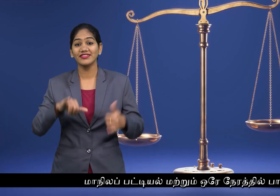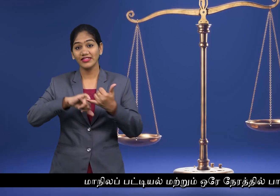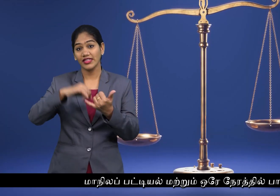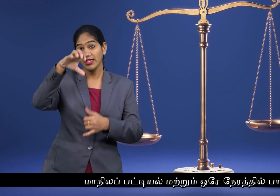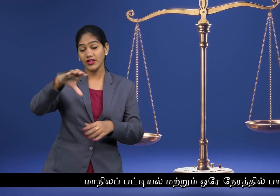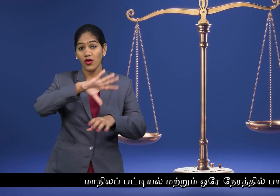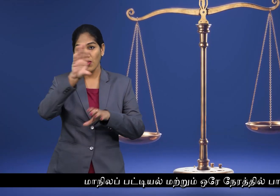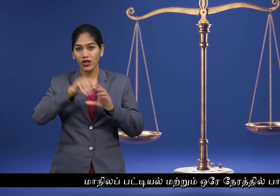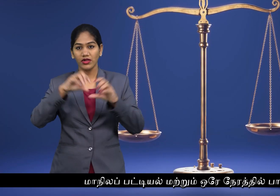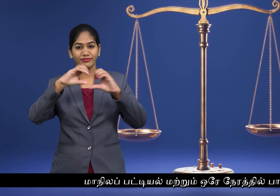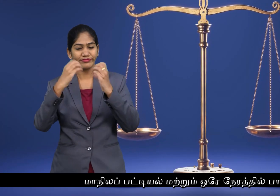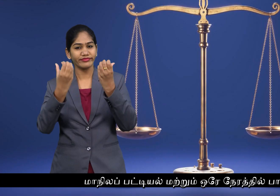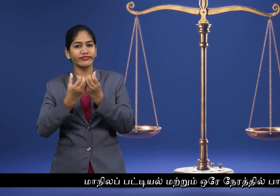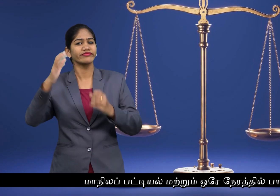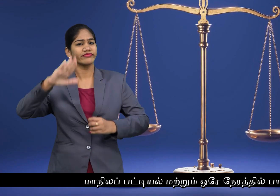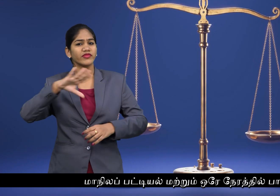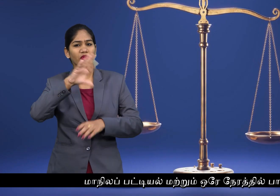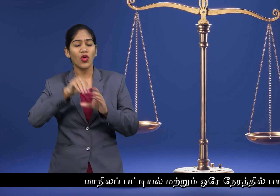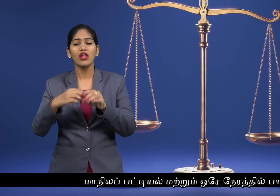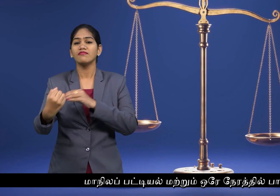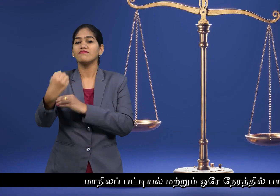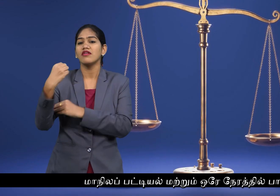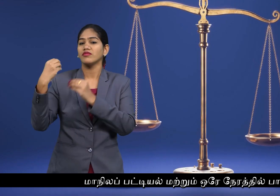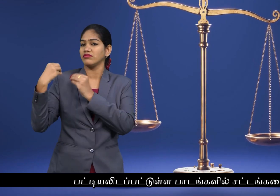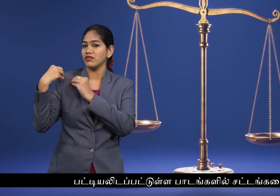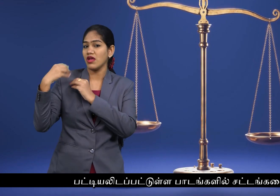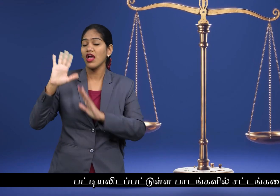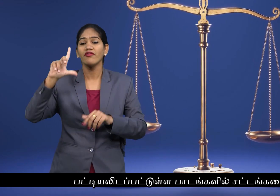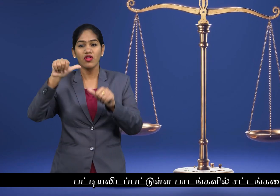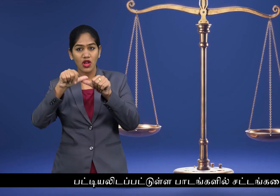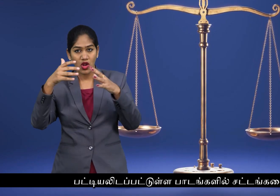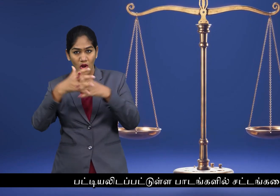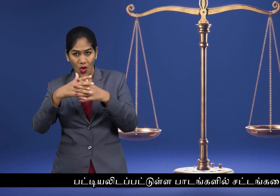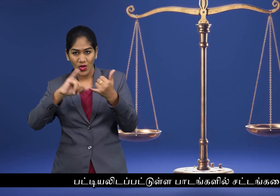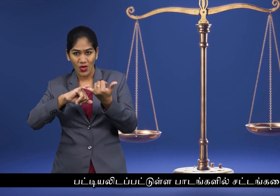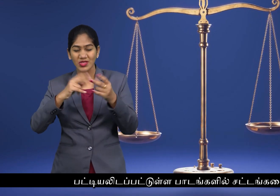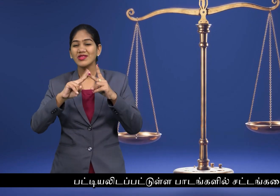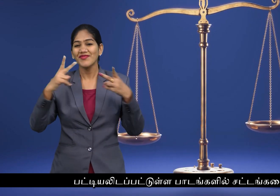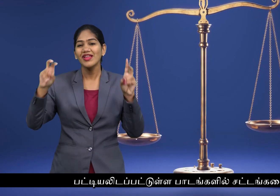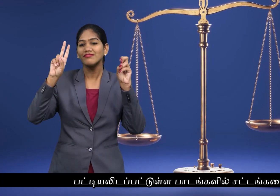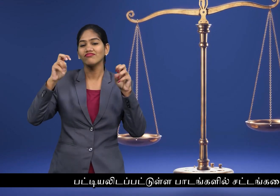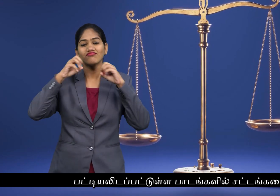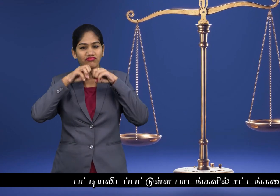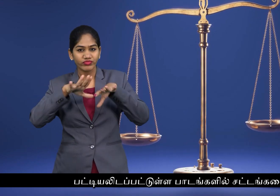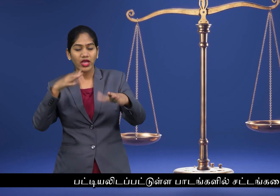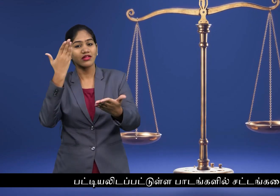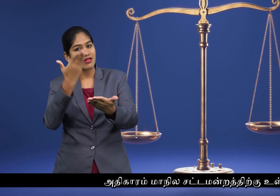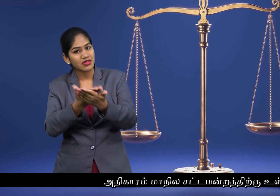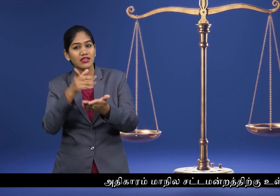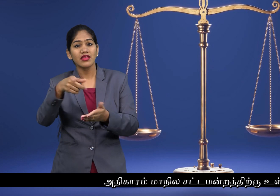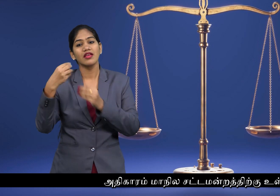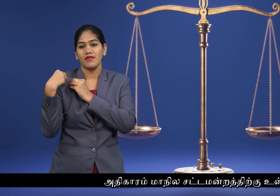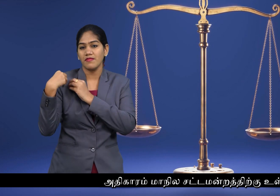மாநில பட்டியல் மற்றும் ஒரே நேரத்தில் பாடங்களில் பட்டியலிடப்பட்டுள்ள பாடங்களில் சட்டங்களை